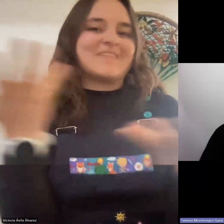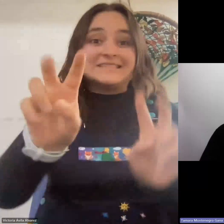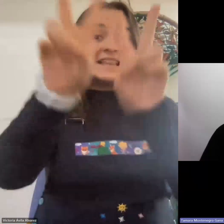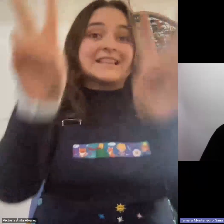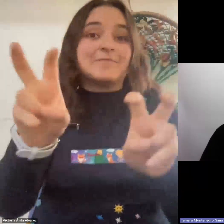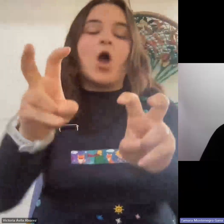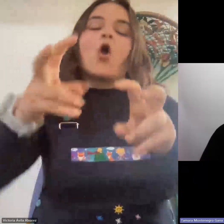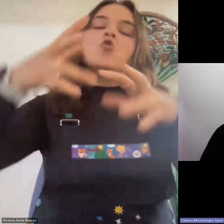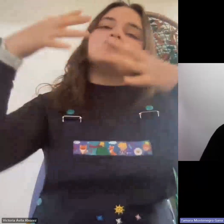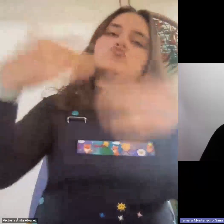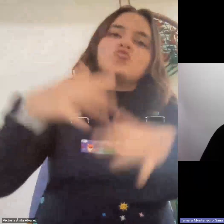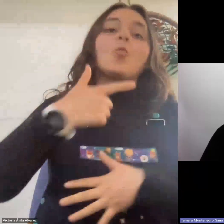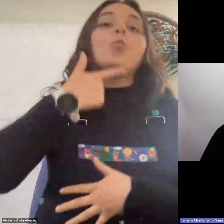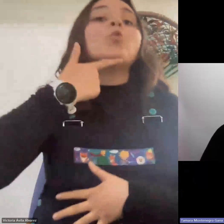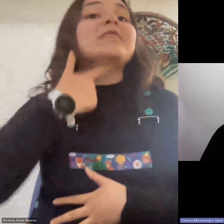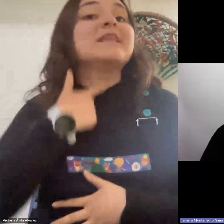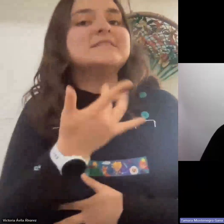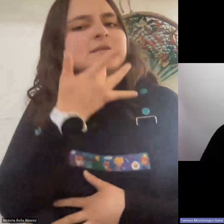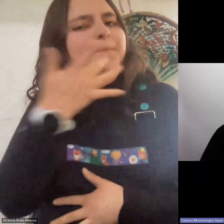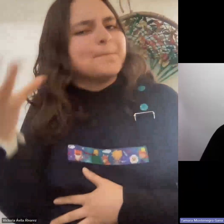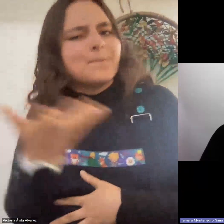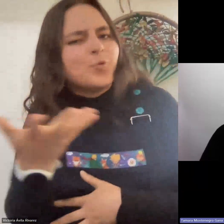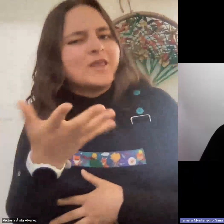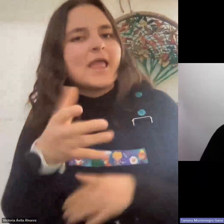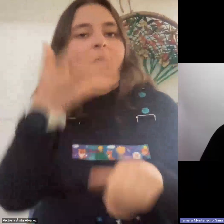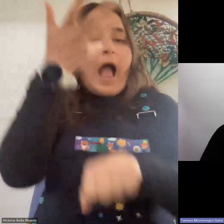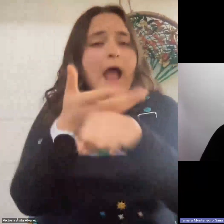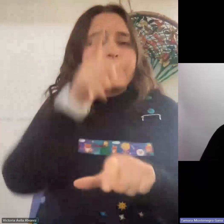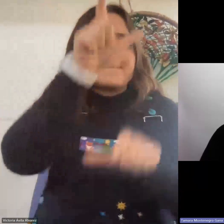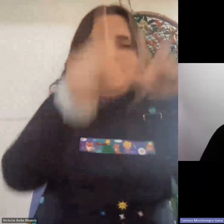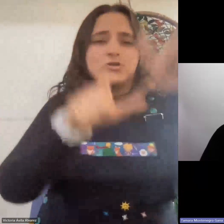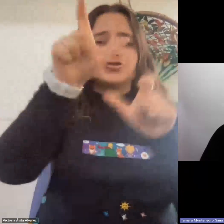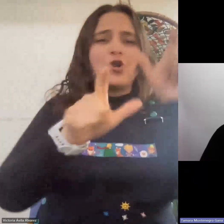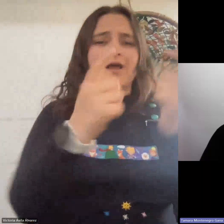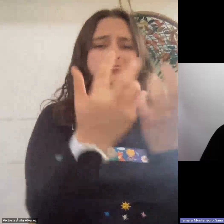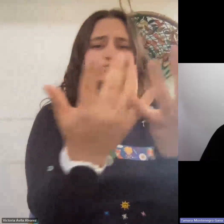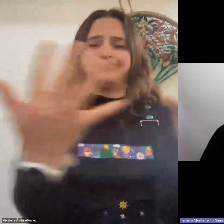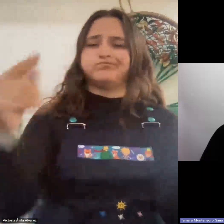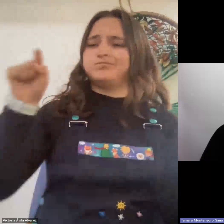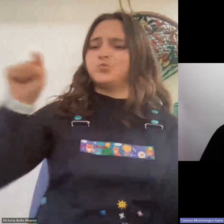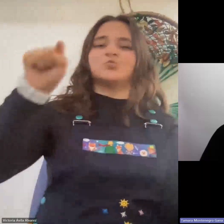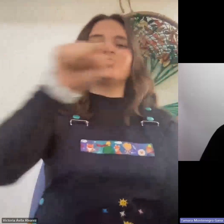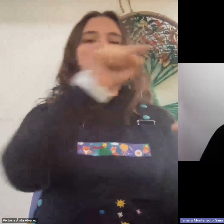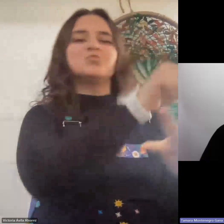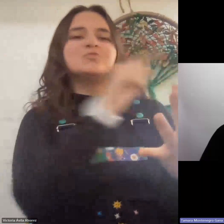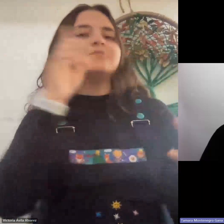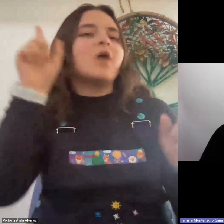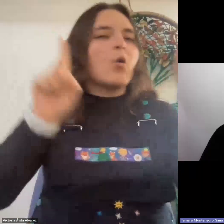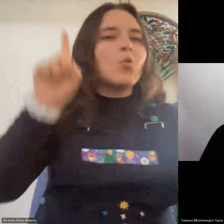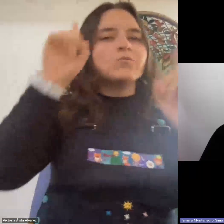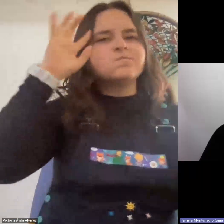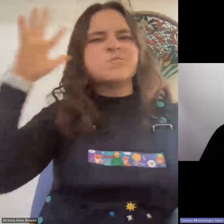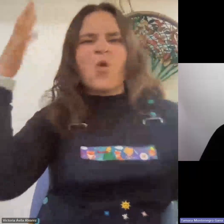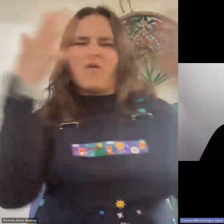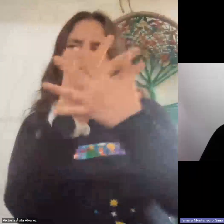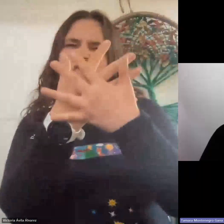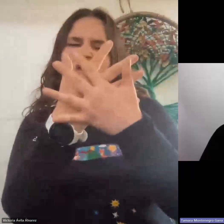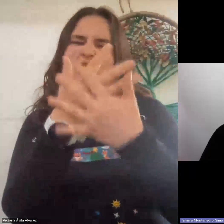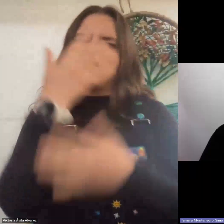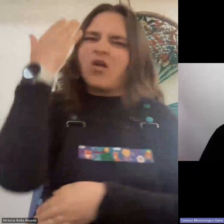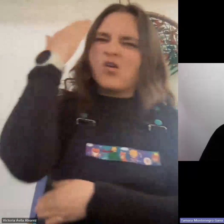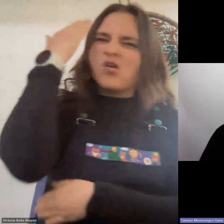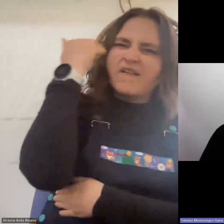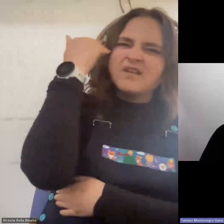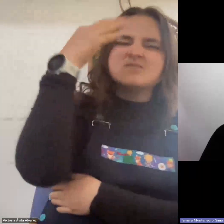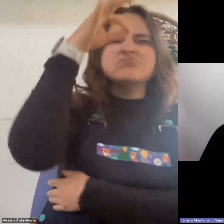y lo que quiero decirles es sobre este tema, que es muy importante y muy interesante porque hay muchas personas en distintos